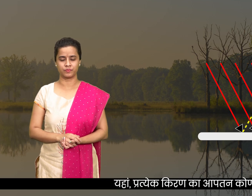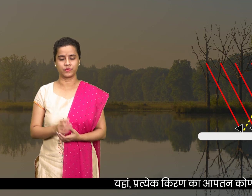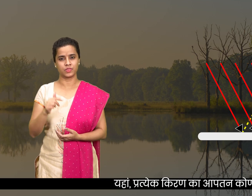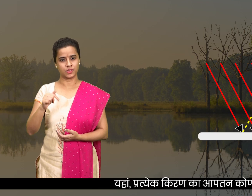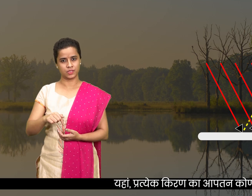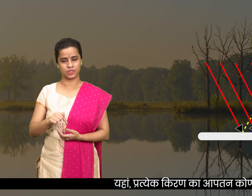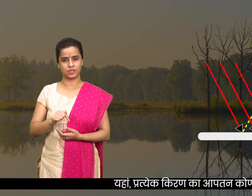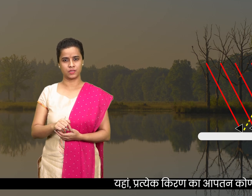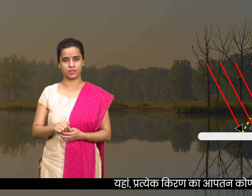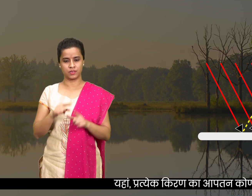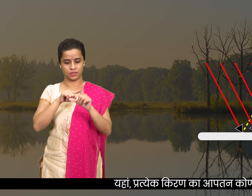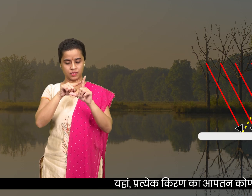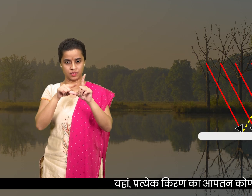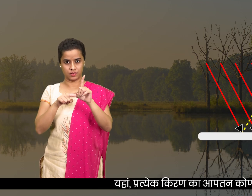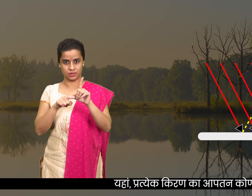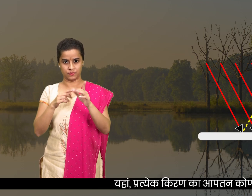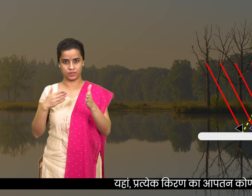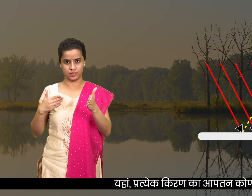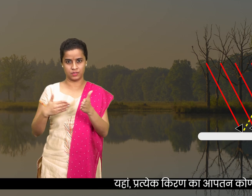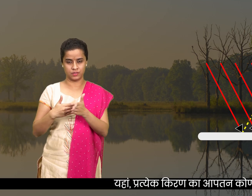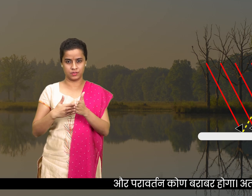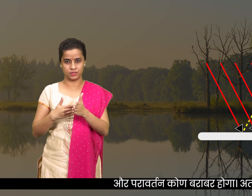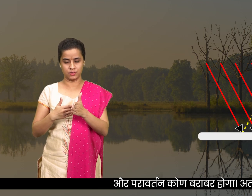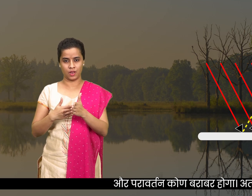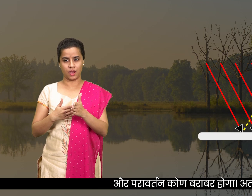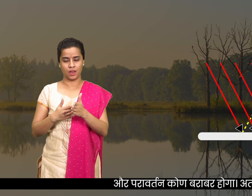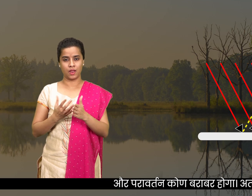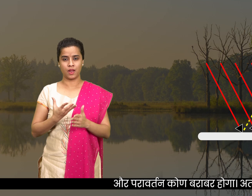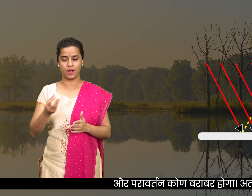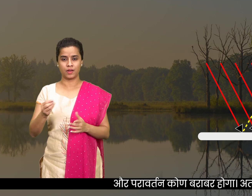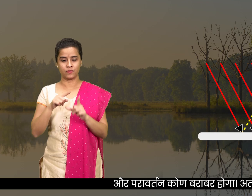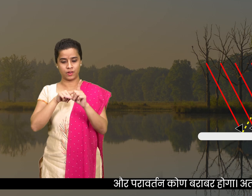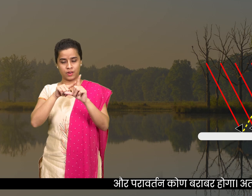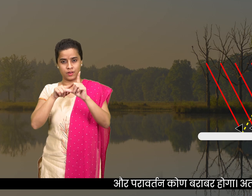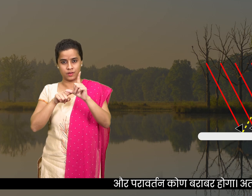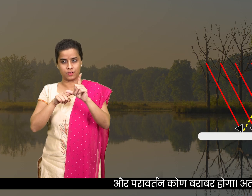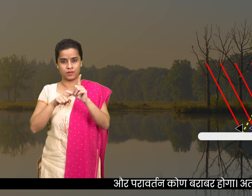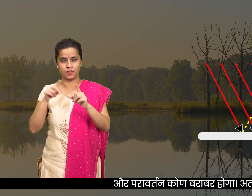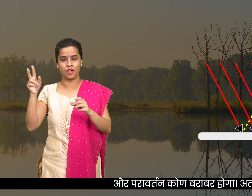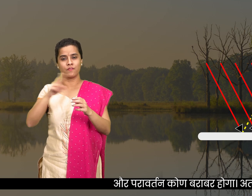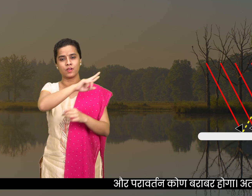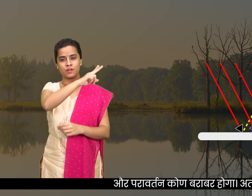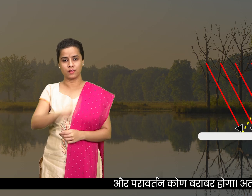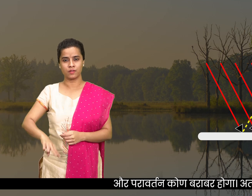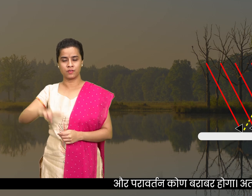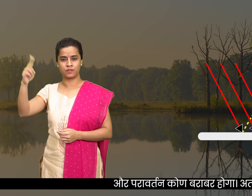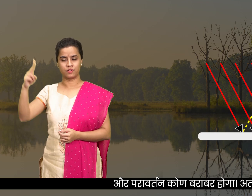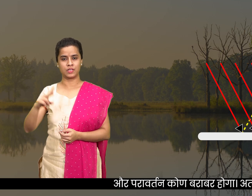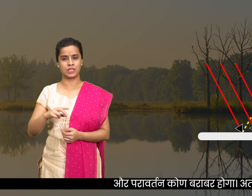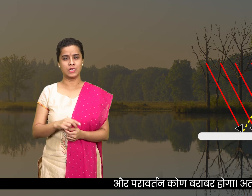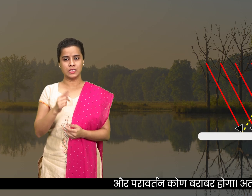यहाँ प्रत्येक किरण का आपतन कोण और परावर्तन कोण बराबर होगा।